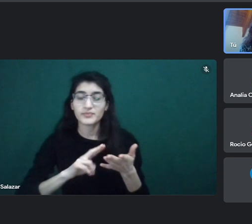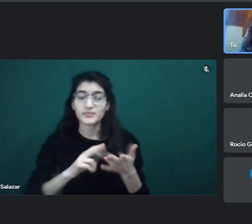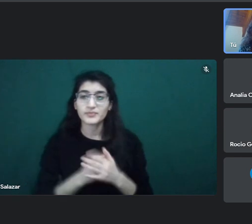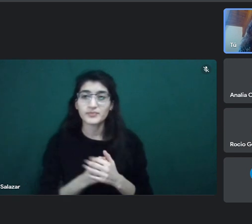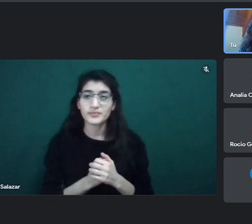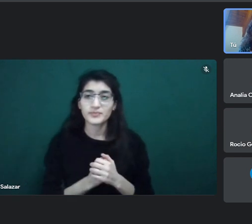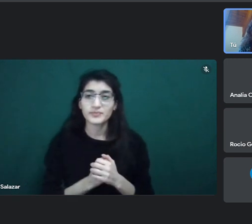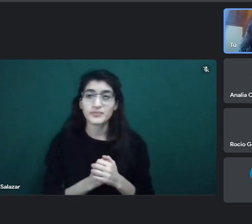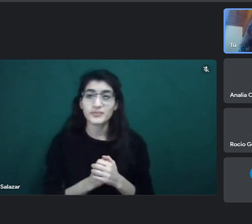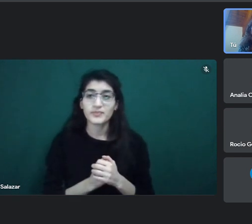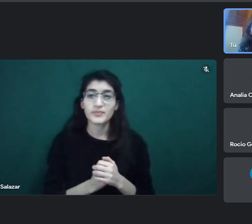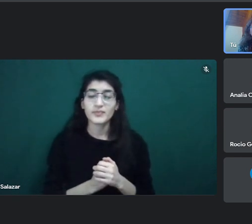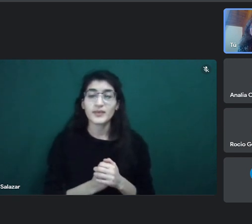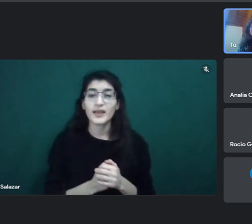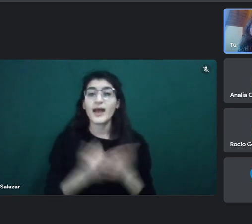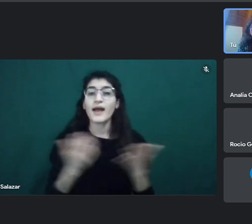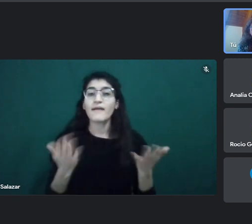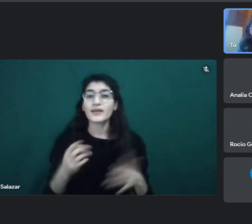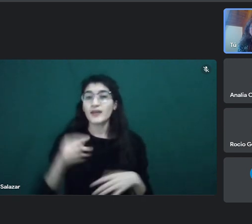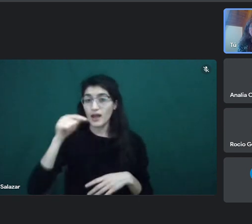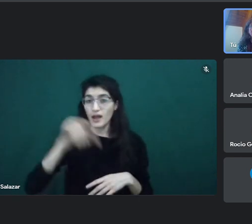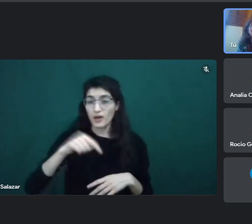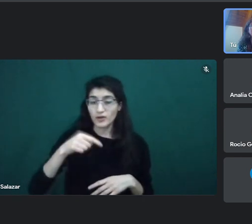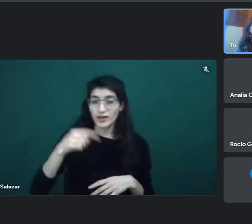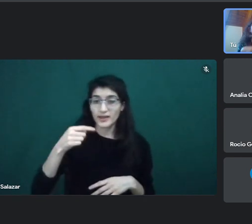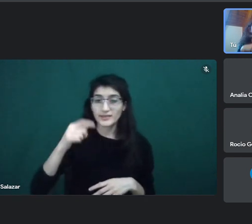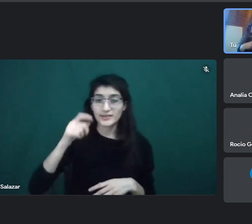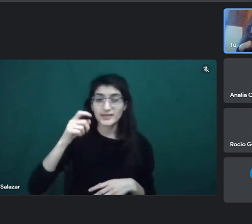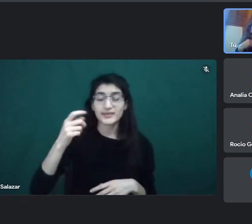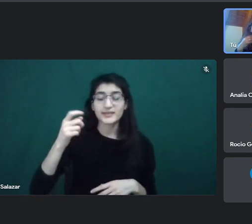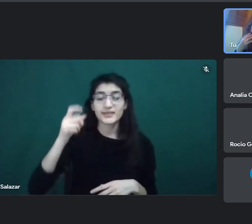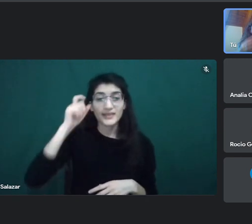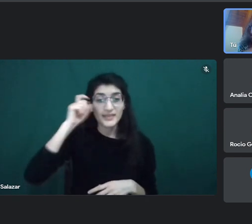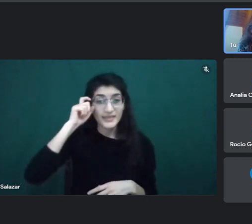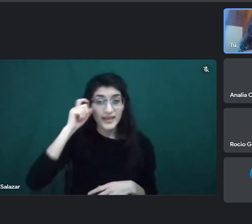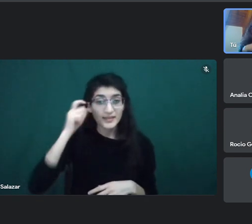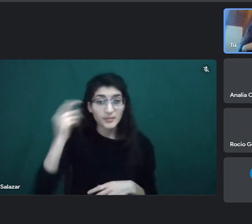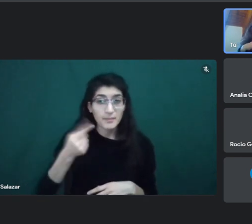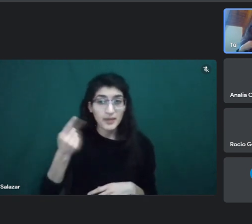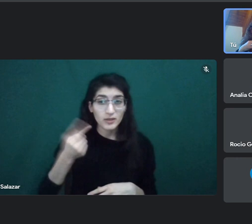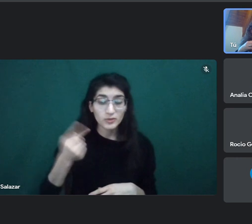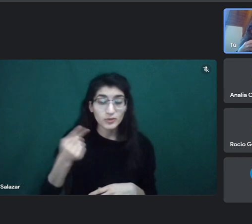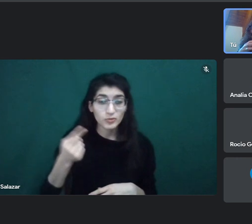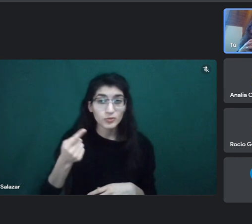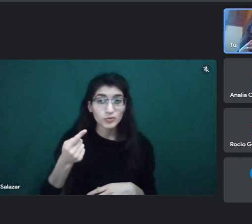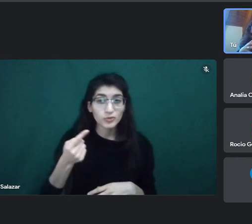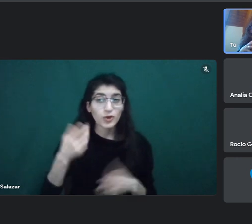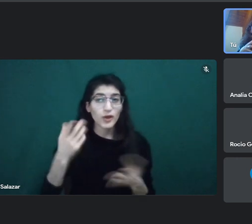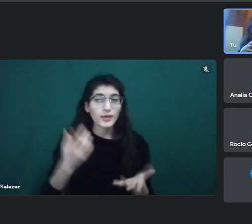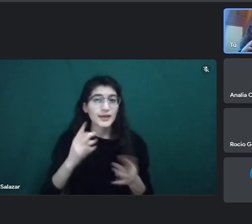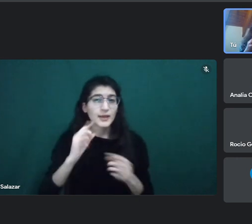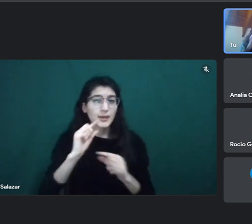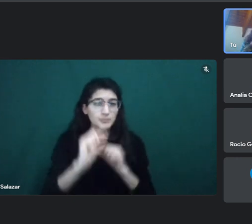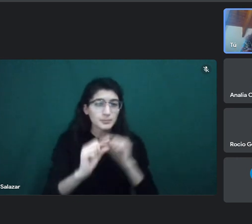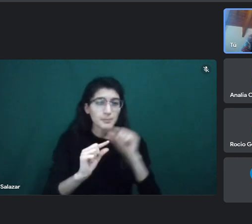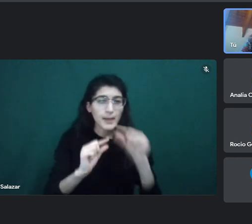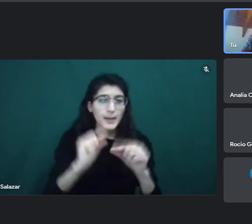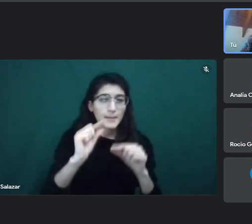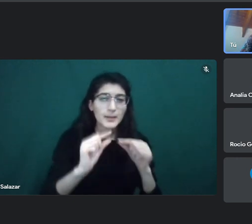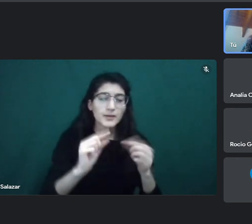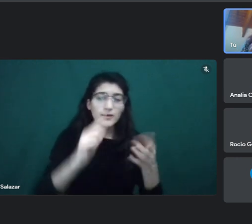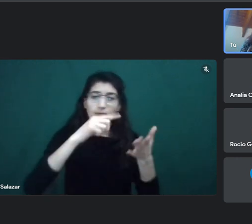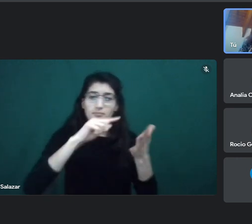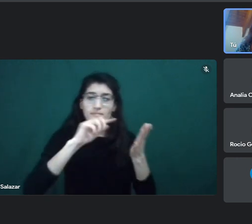tomamos unos 10 minutos, ¿sí? Y vamos a ir de a poquito viendo el ejercicio y volviendo